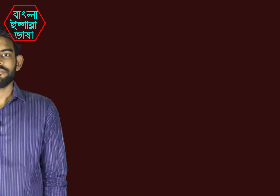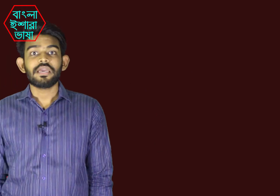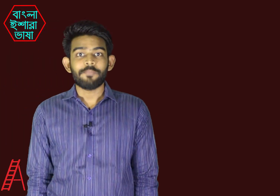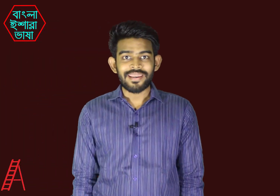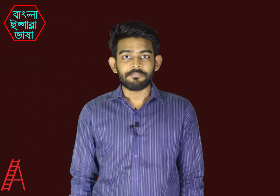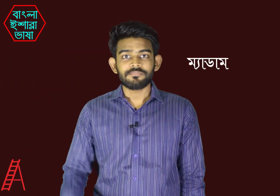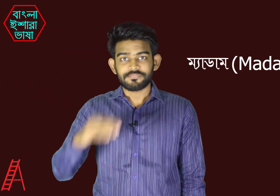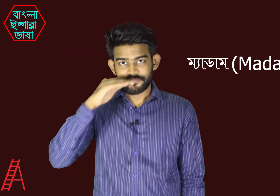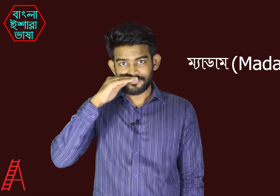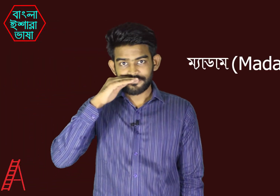ম্যাডাম,